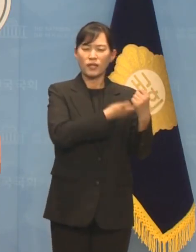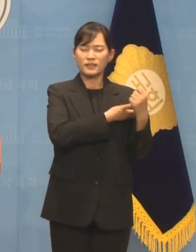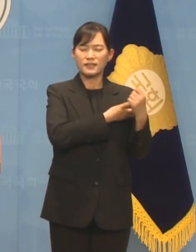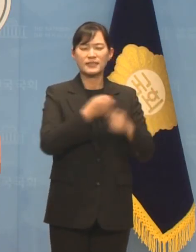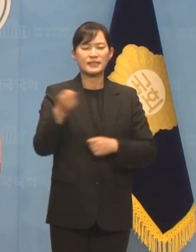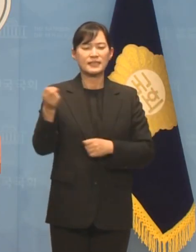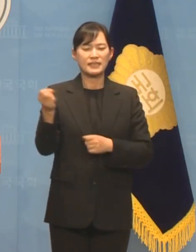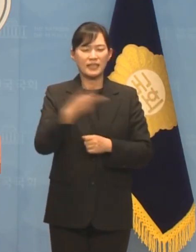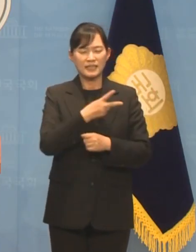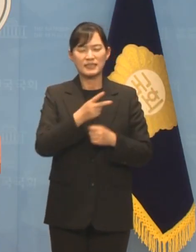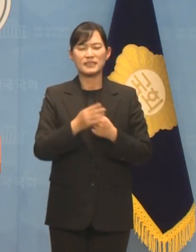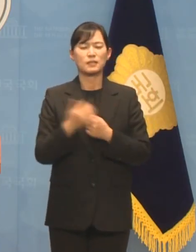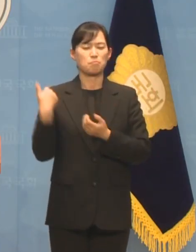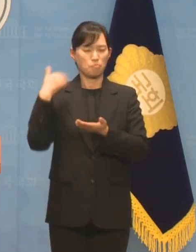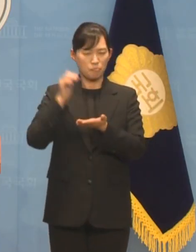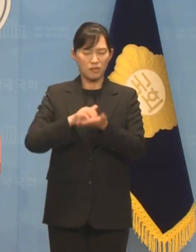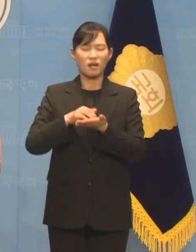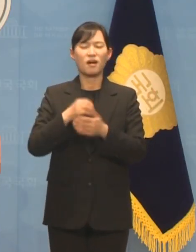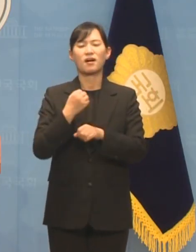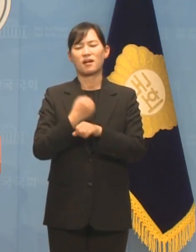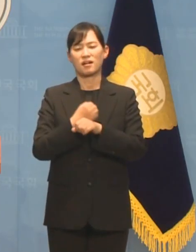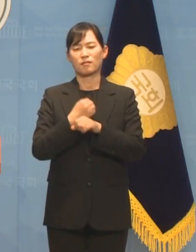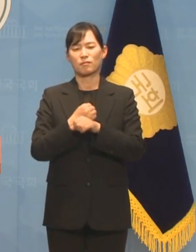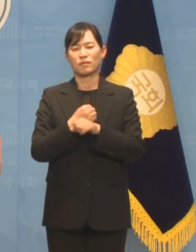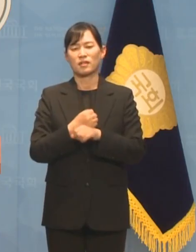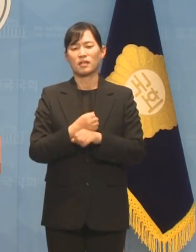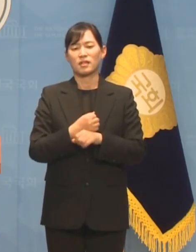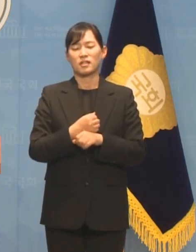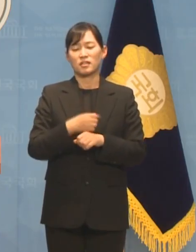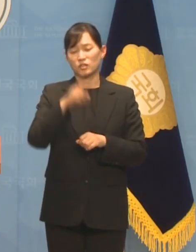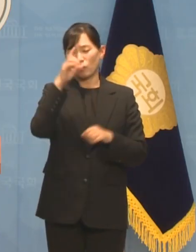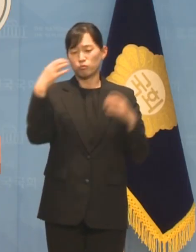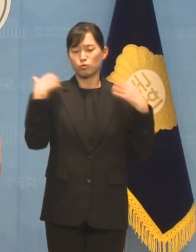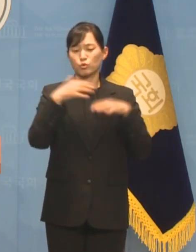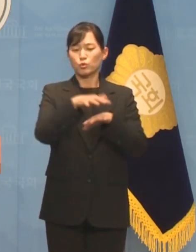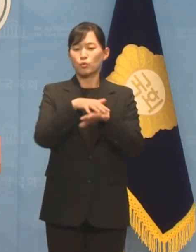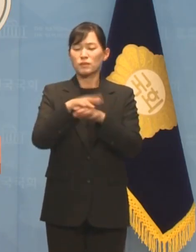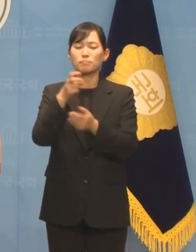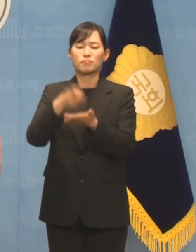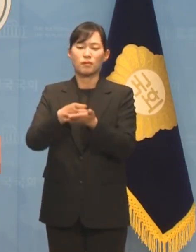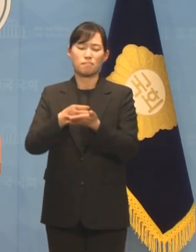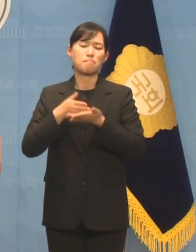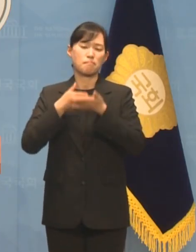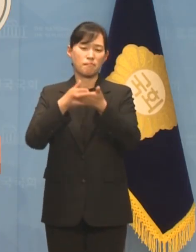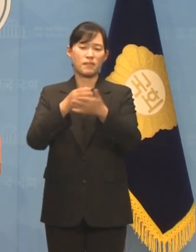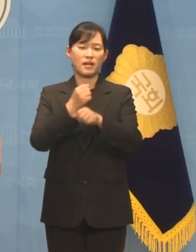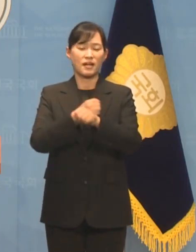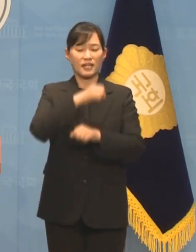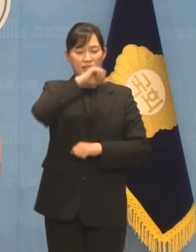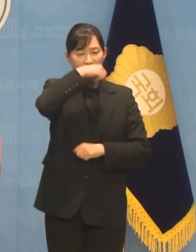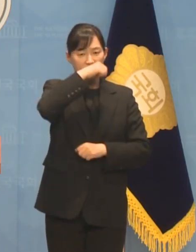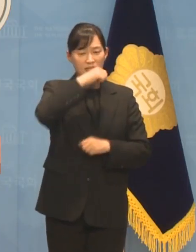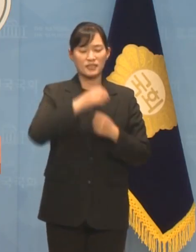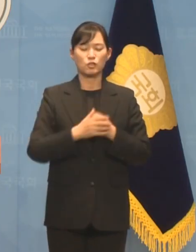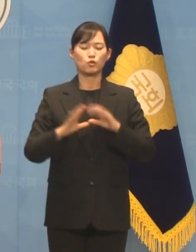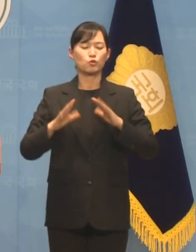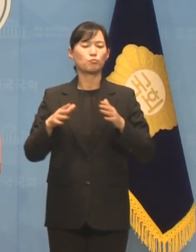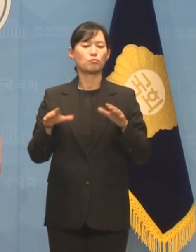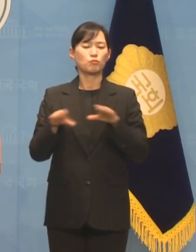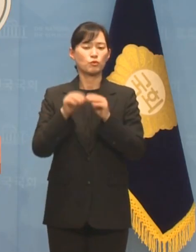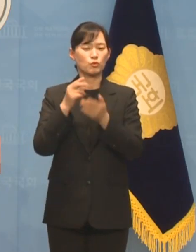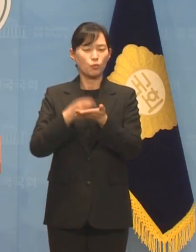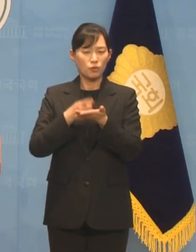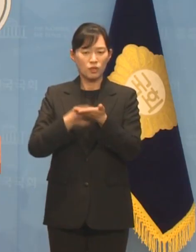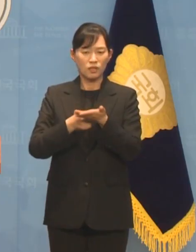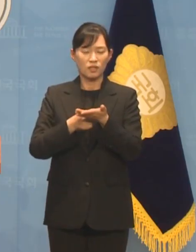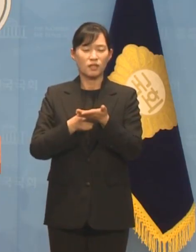참여정부 모델로 돌려놓는 내용으로 정부 조직법 개정안을 발의합니다. 예산 기능을 국무총리 소속으로